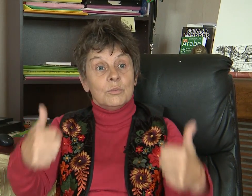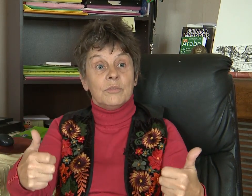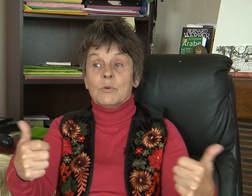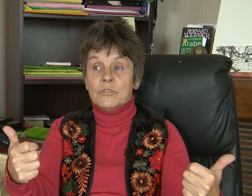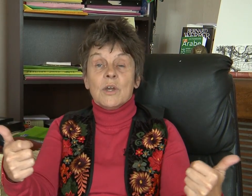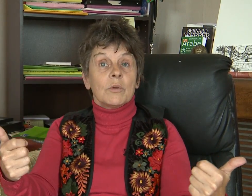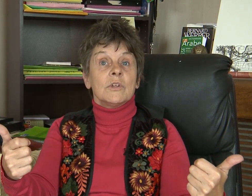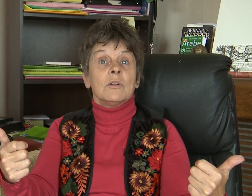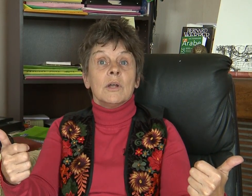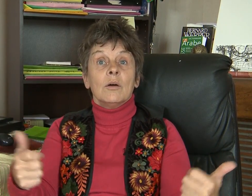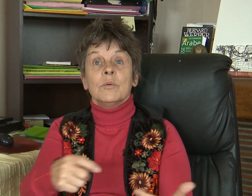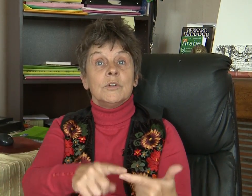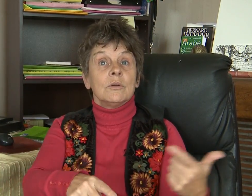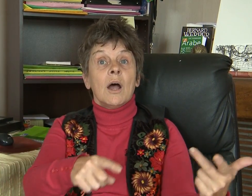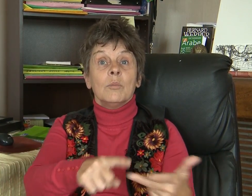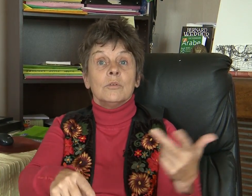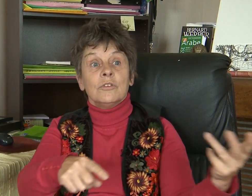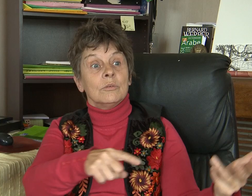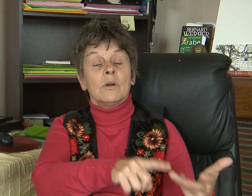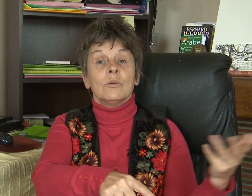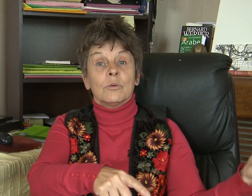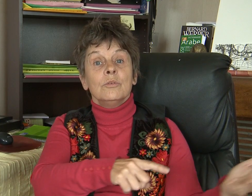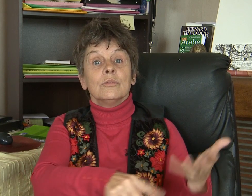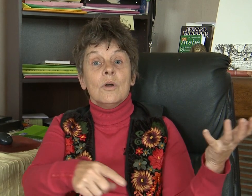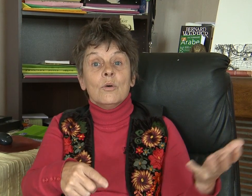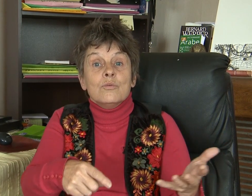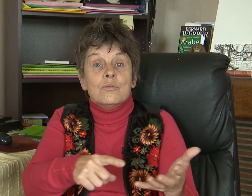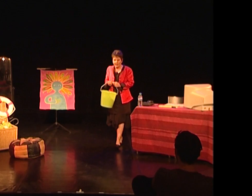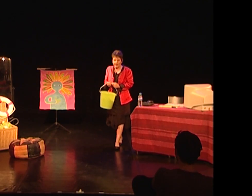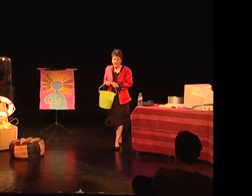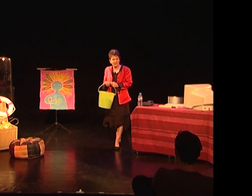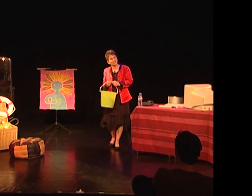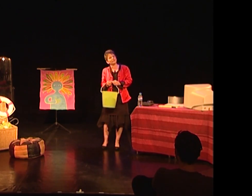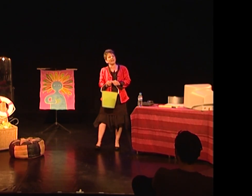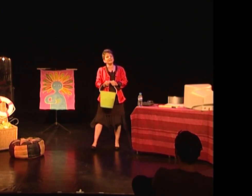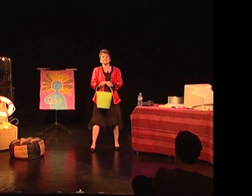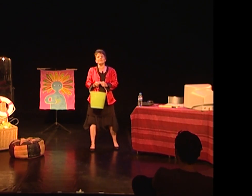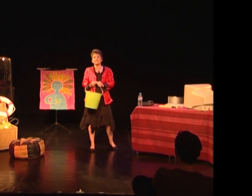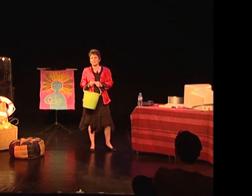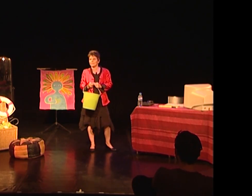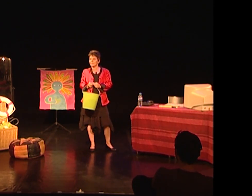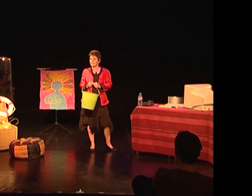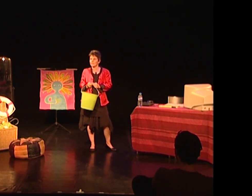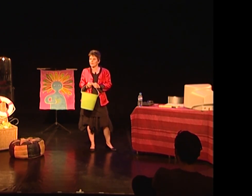pouvez aussi apprendre cette langue-là, au même titre que l'arabe, que le chinois, que le russe, ou le breton, ou l'occitan, ou le corse, quoi. »